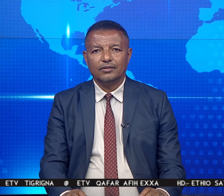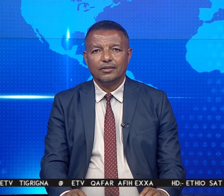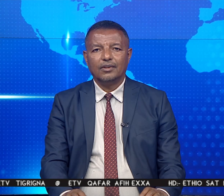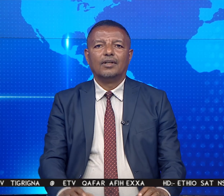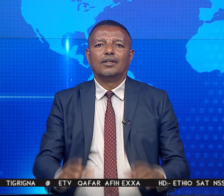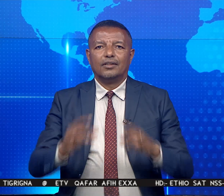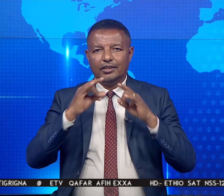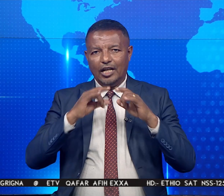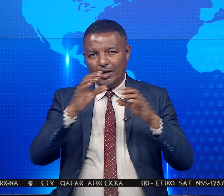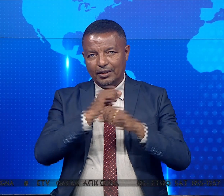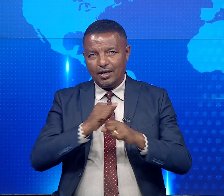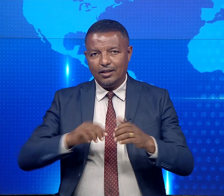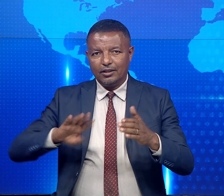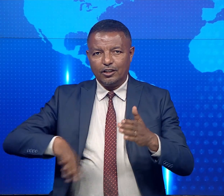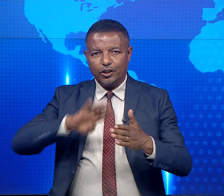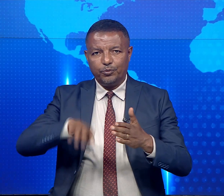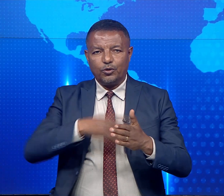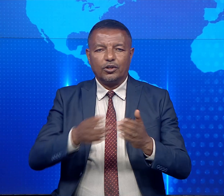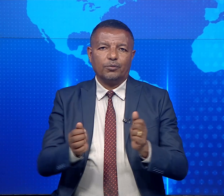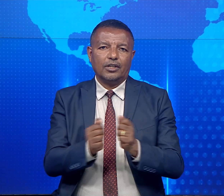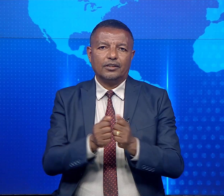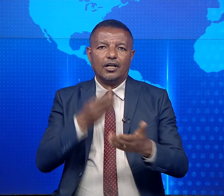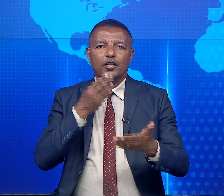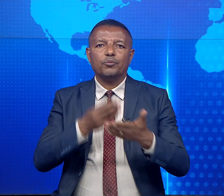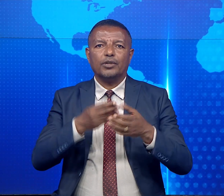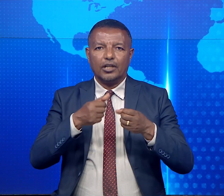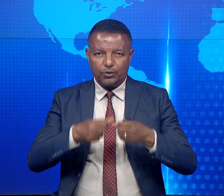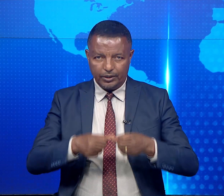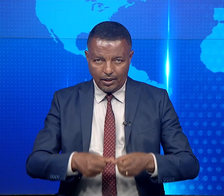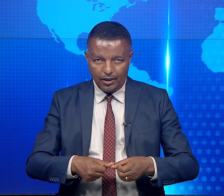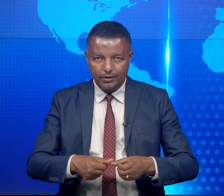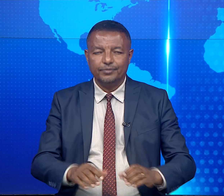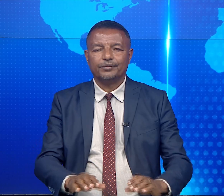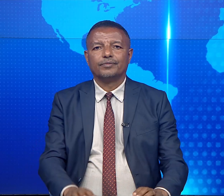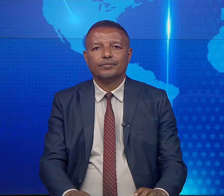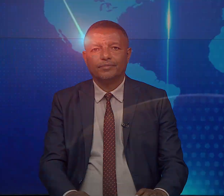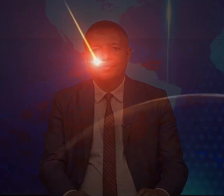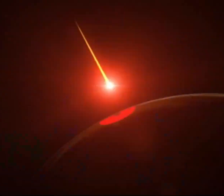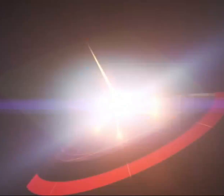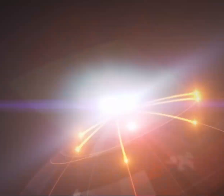ዜና አበቃ። ከቀሪ ፕሮግራሞቻችን ጋር መልካም ቆይታ።